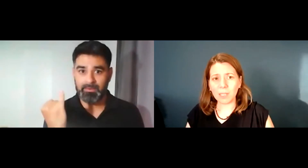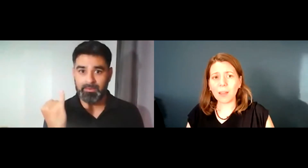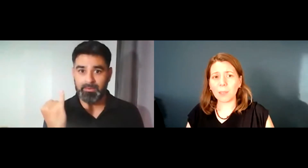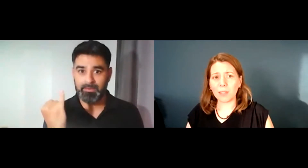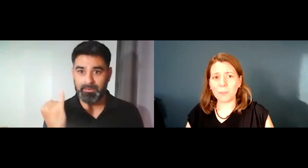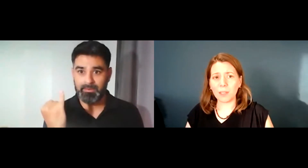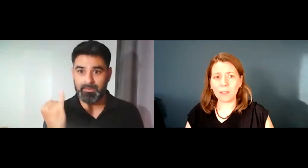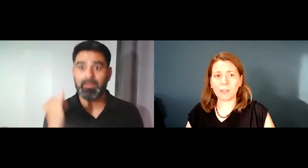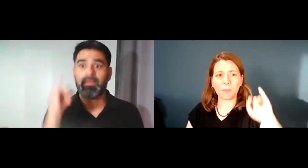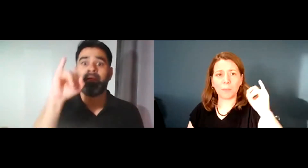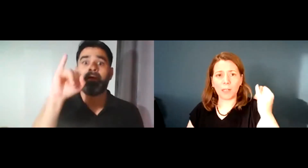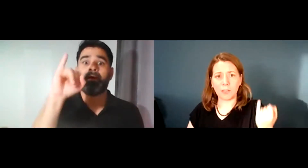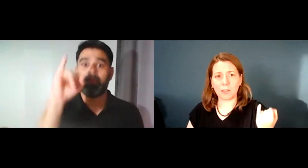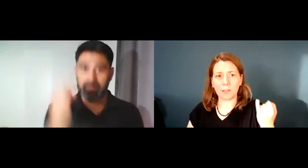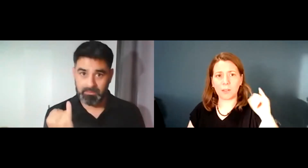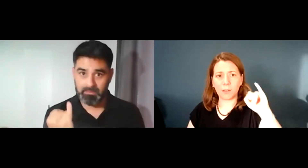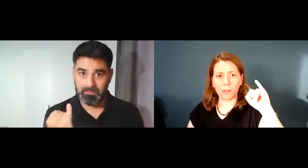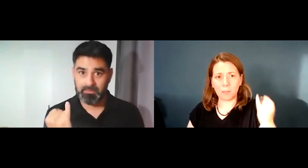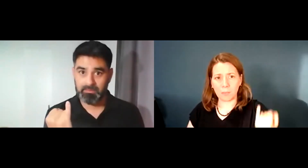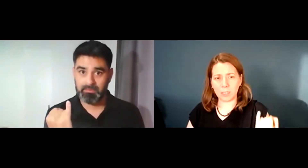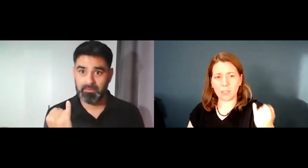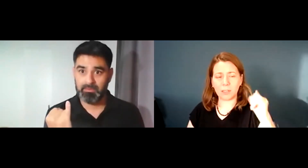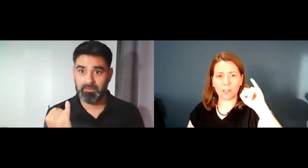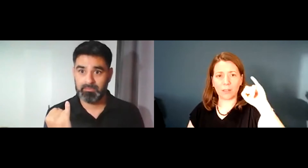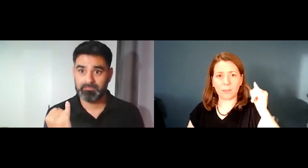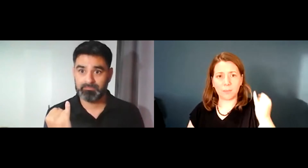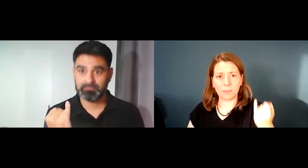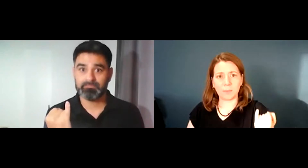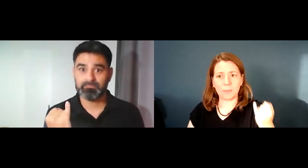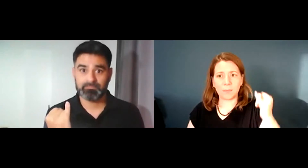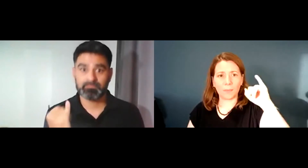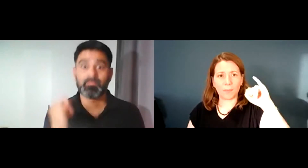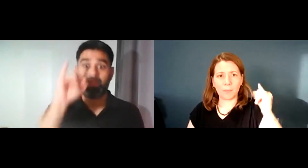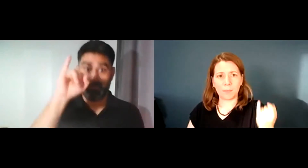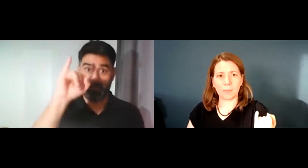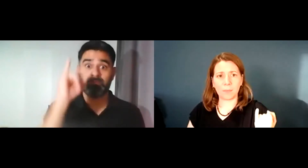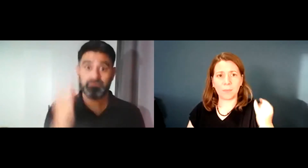Mírame ahí bien, María. Sí, sí, sí. Perfecto. Ah, como